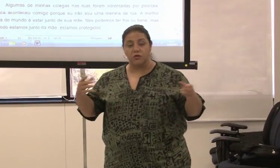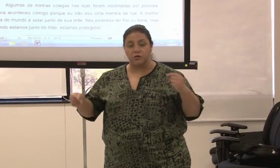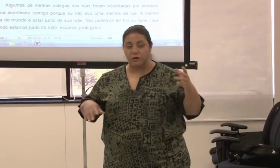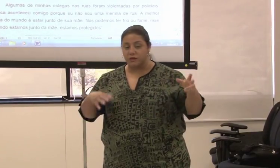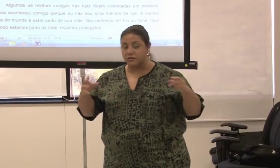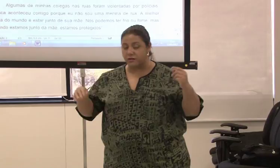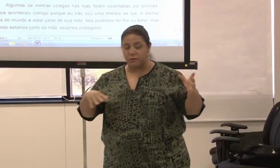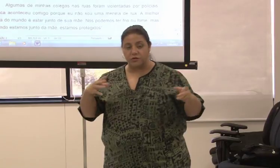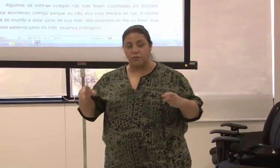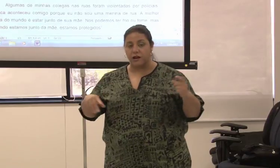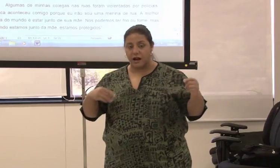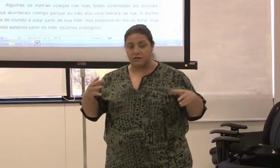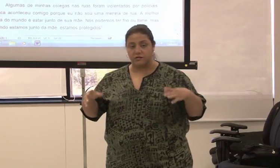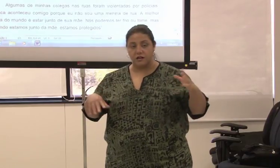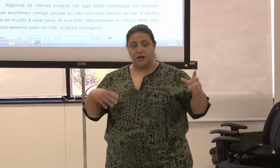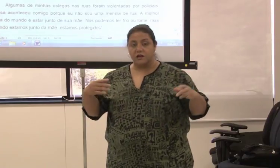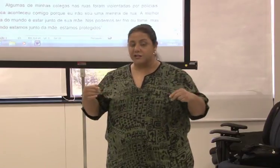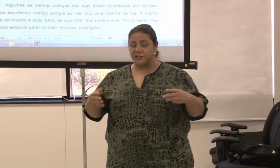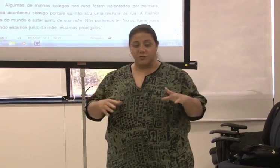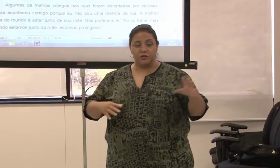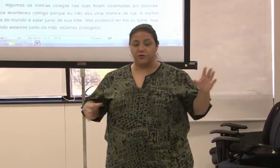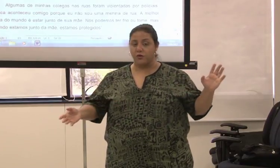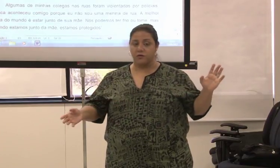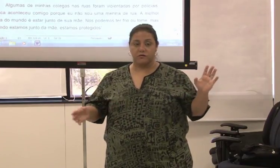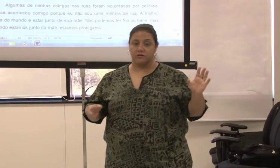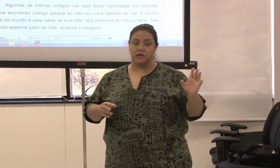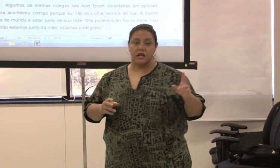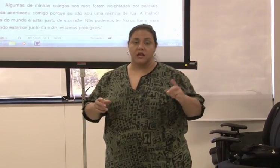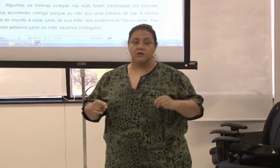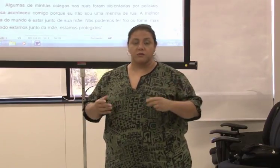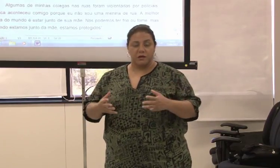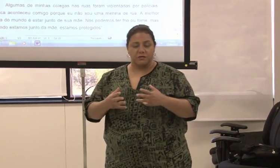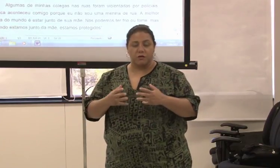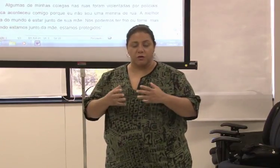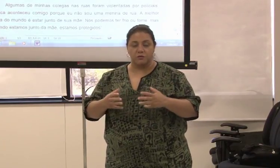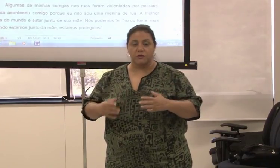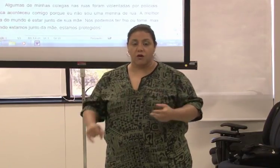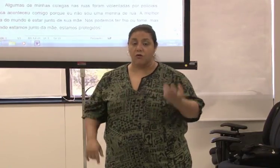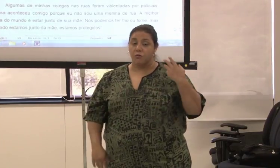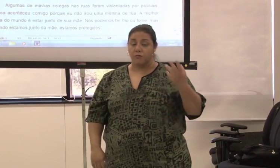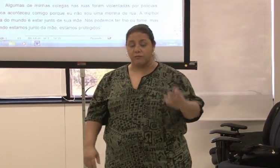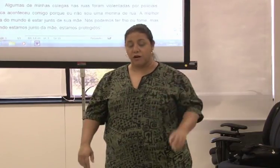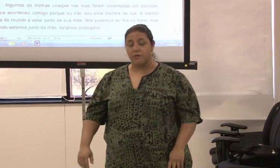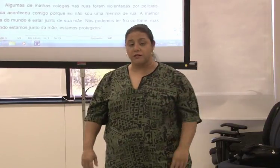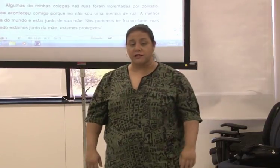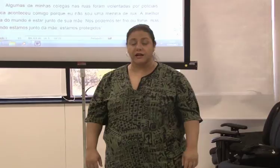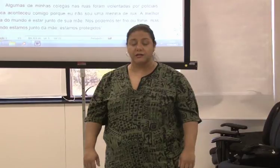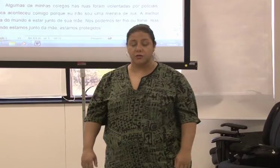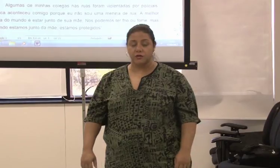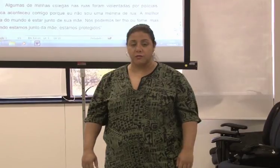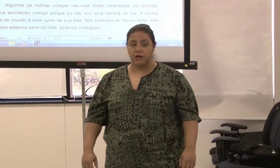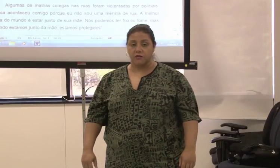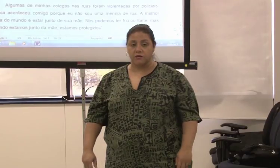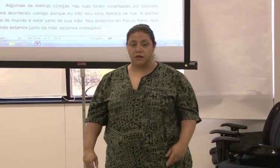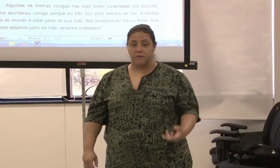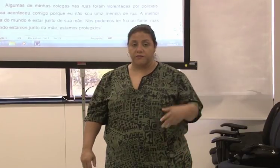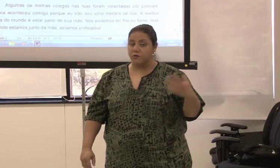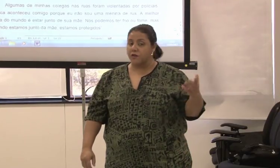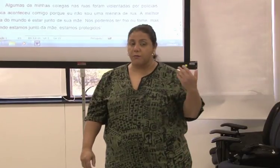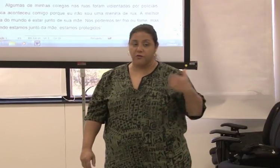para mim, são extremamente complicados. Seja onde for. Os primeiros 5 minutos me tocam. Um ProLibras tem 3 minutos e meio. Então, não dá para eu ficar